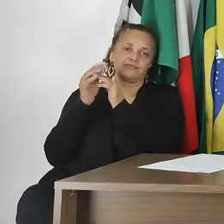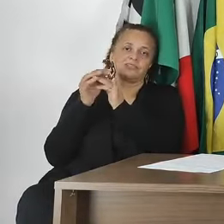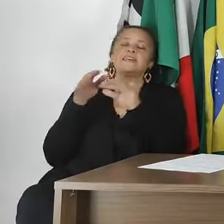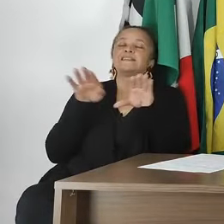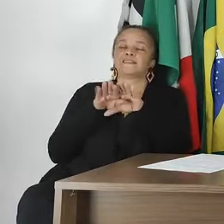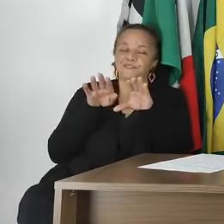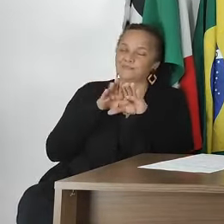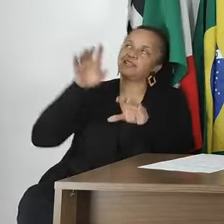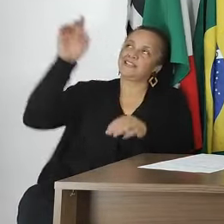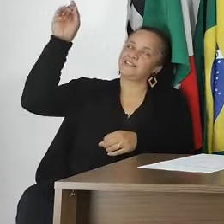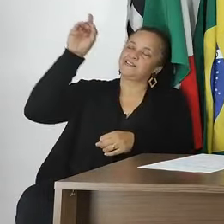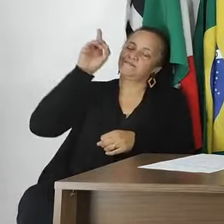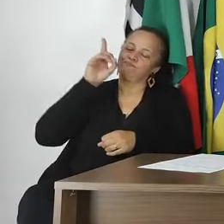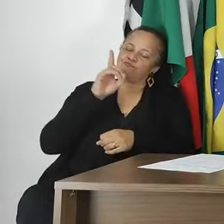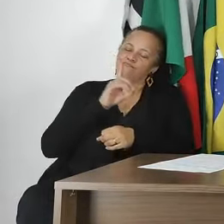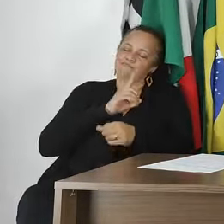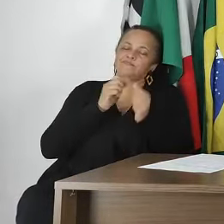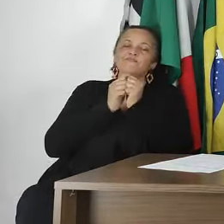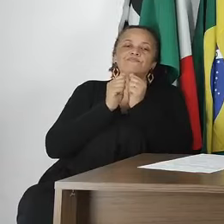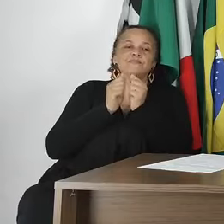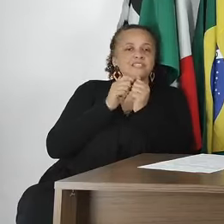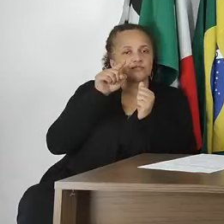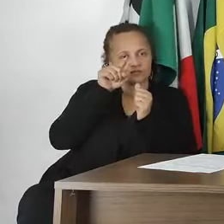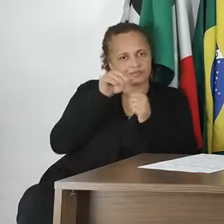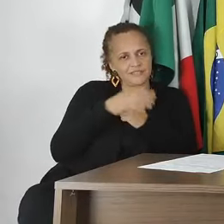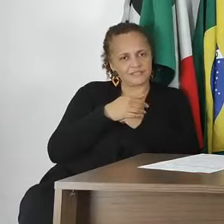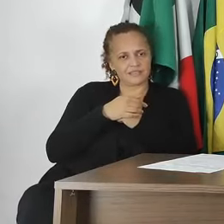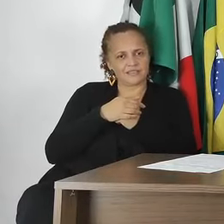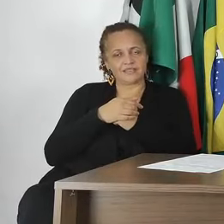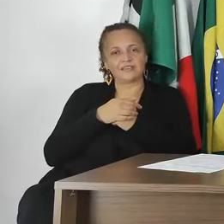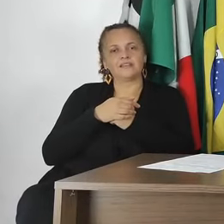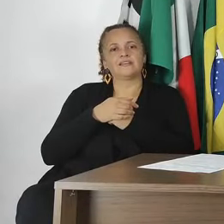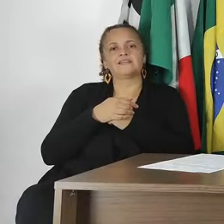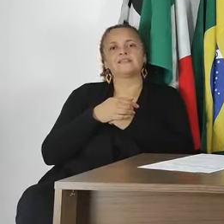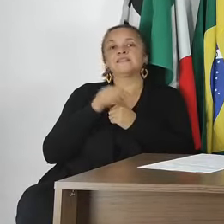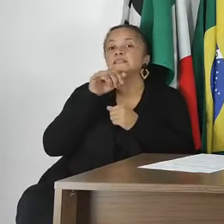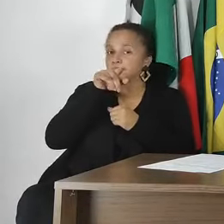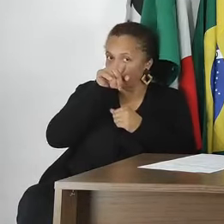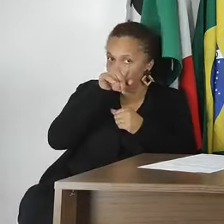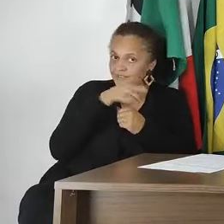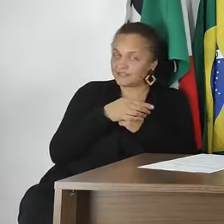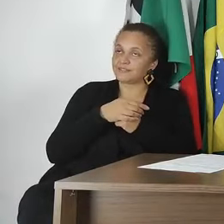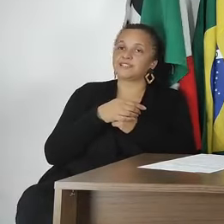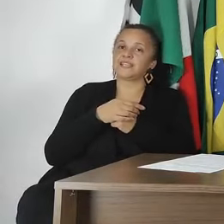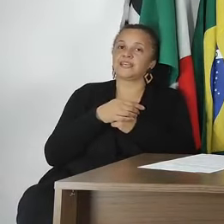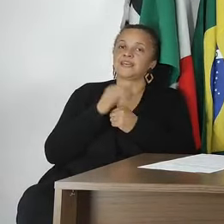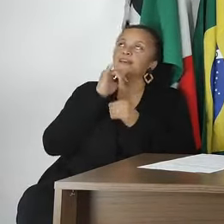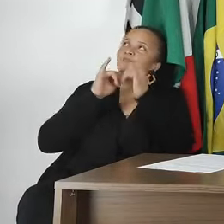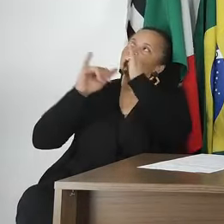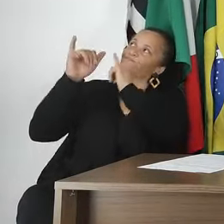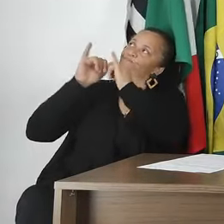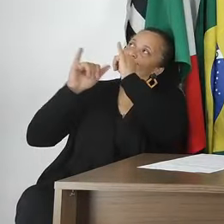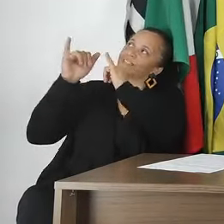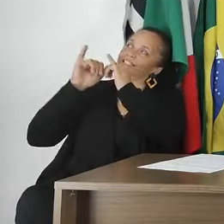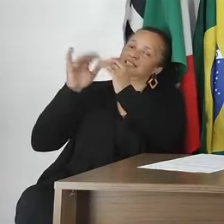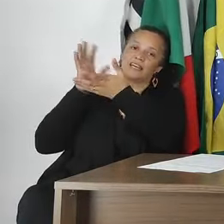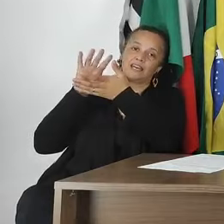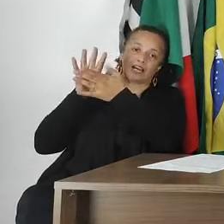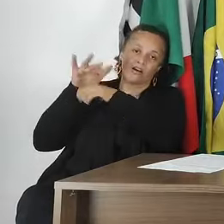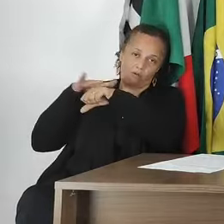é também conosco, ele é com você, desde que você dê condições favoráveis para o Espírito Santo estar